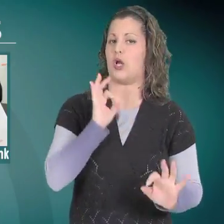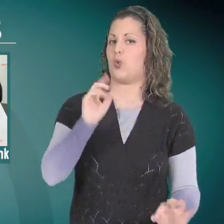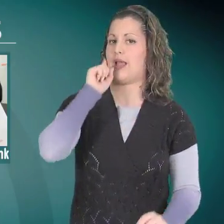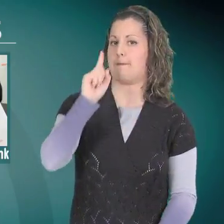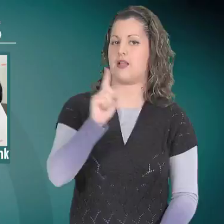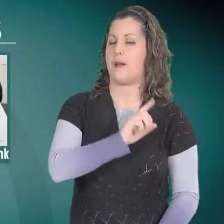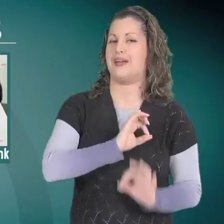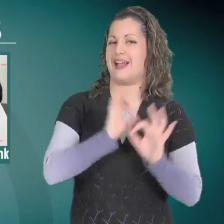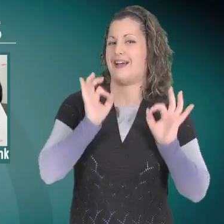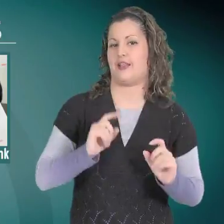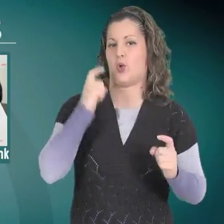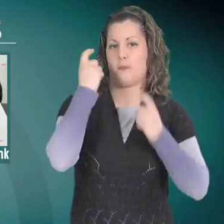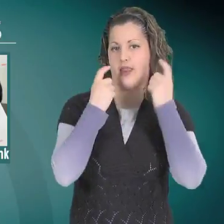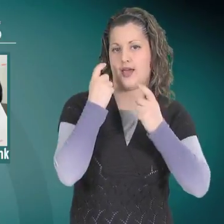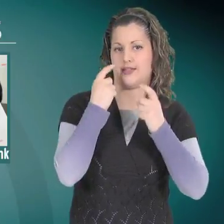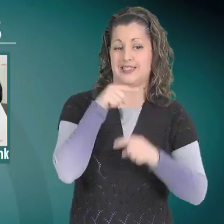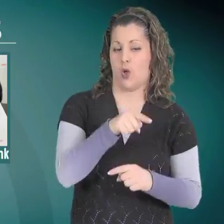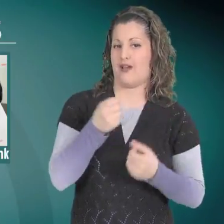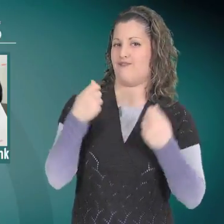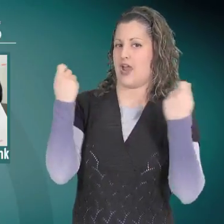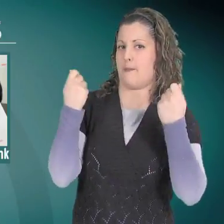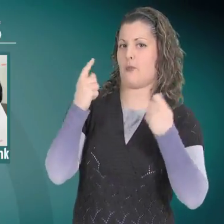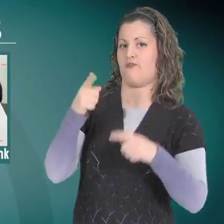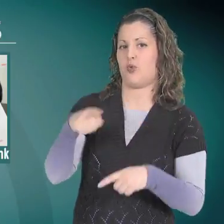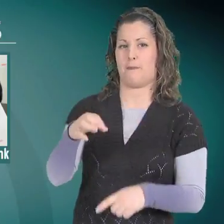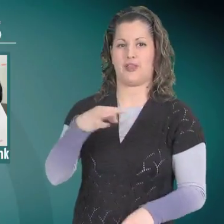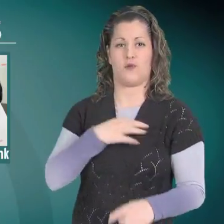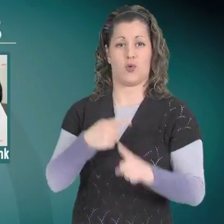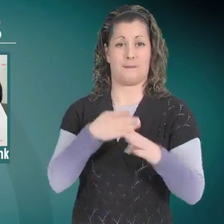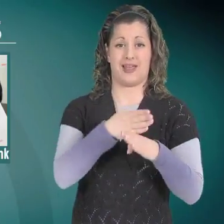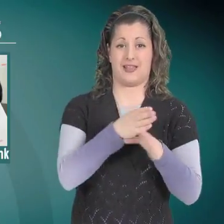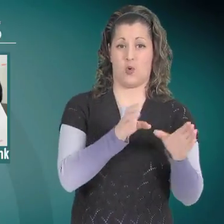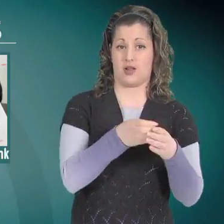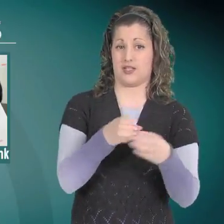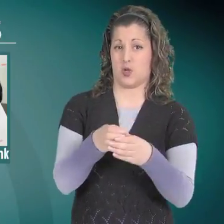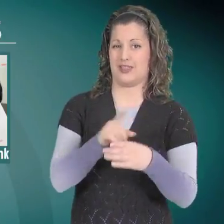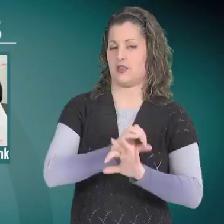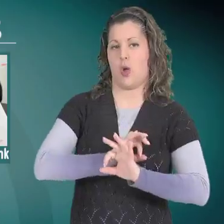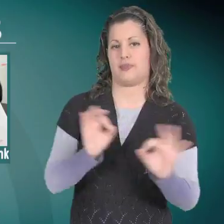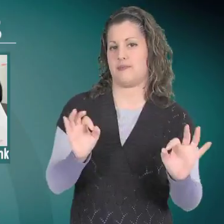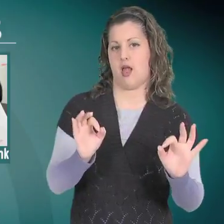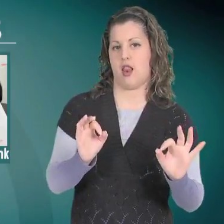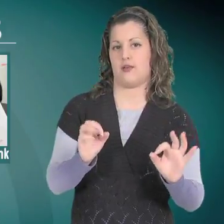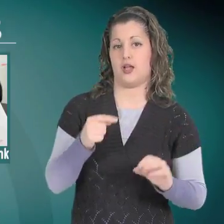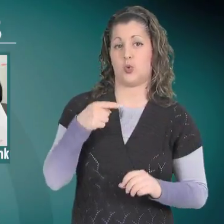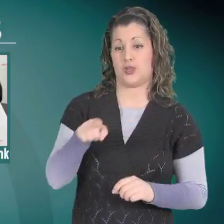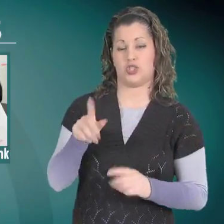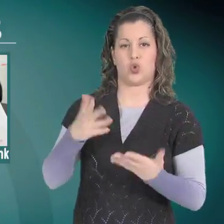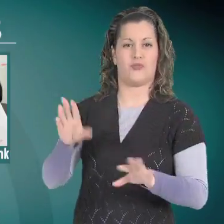prinzip gut hat jedoch im vorfeld nicht richtig überlegt eine solche werbung ist für betroffene und behindertenorganisationen nicht optimal da die